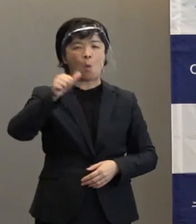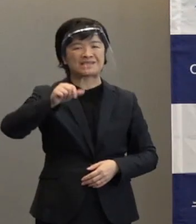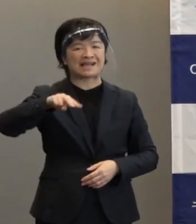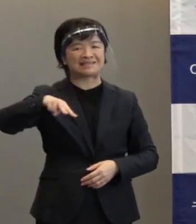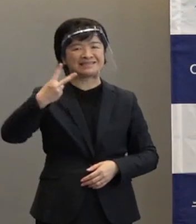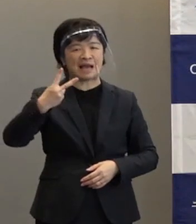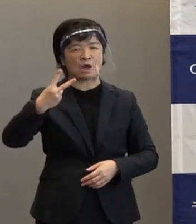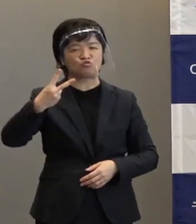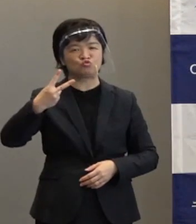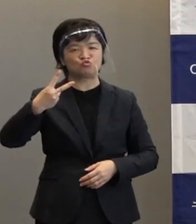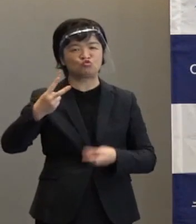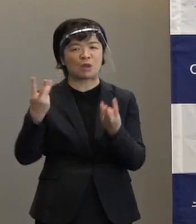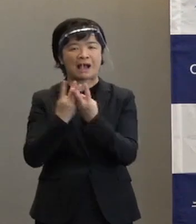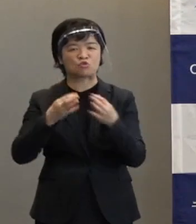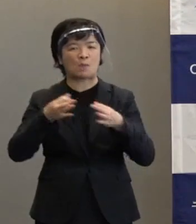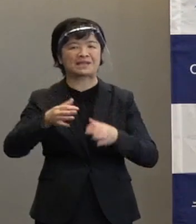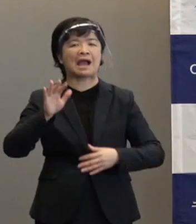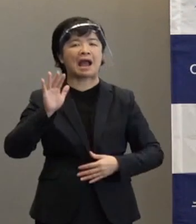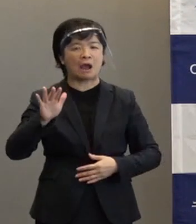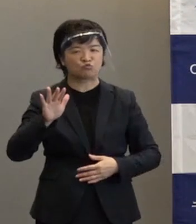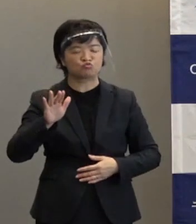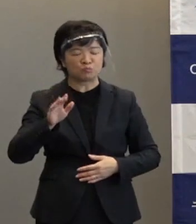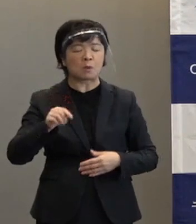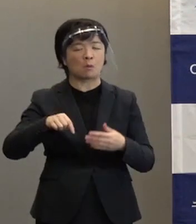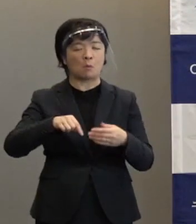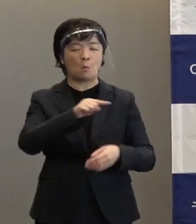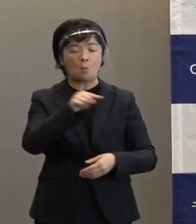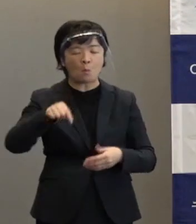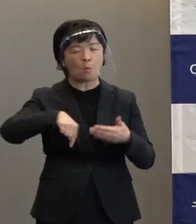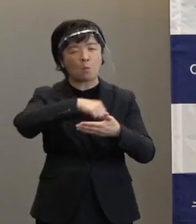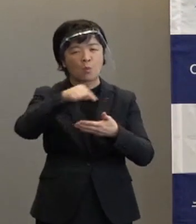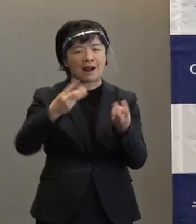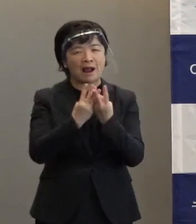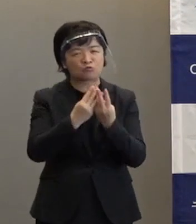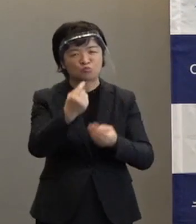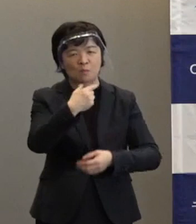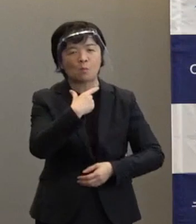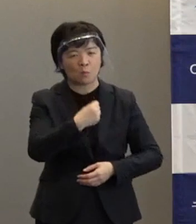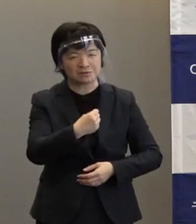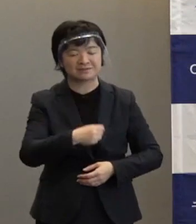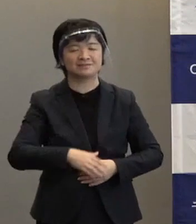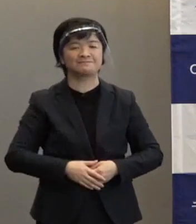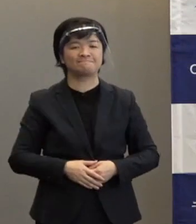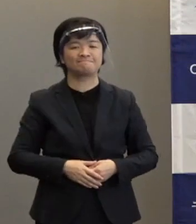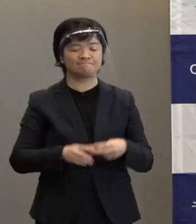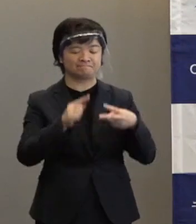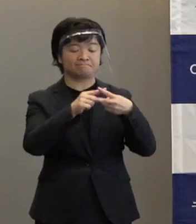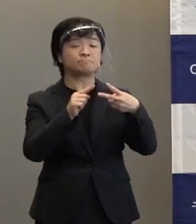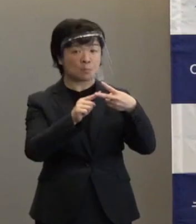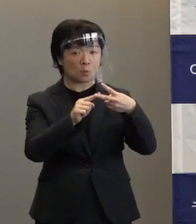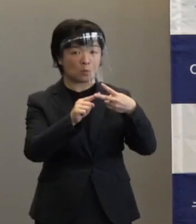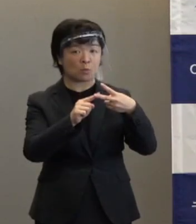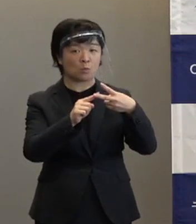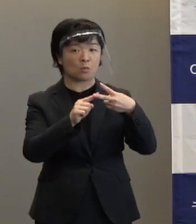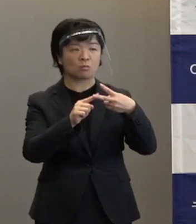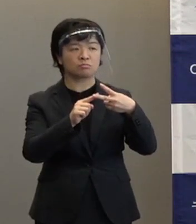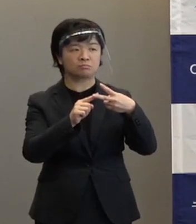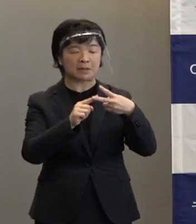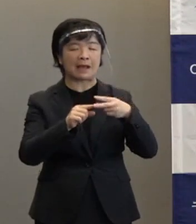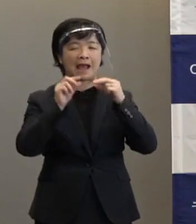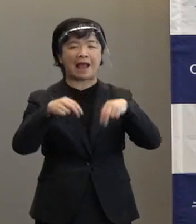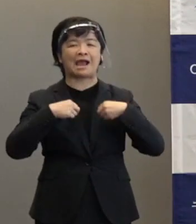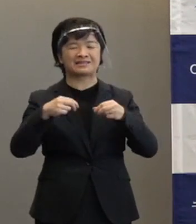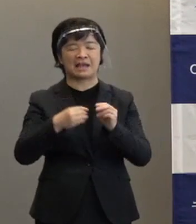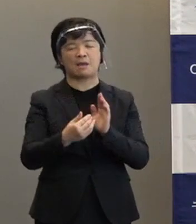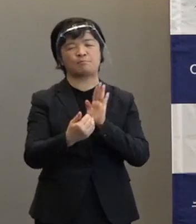5200店舗ってあるんですけど、その内訳がもし分かれば教えていただきたいことと、あと口頭では感染防止対策